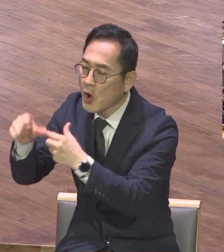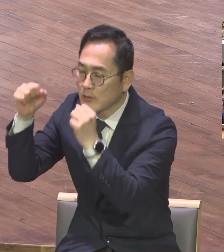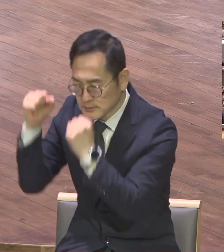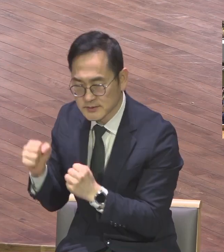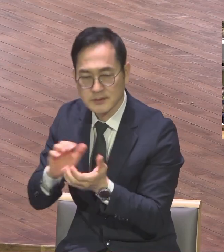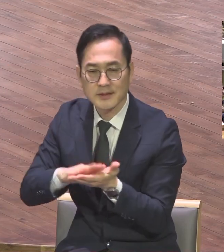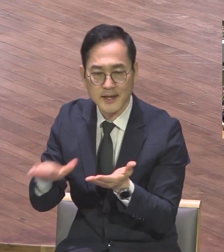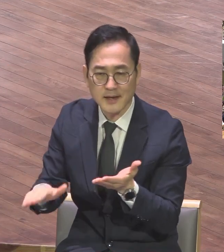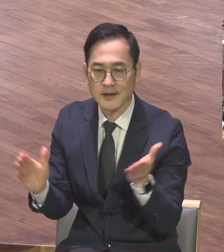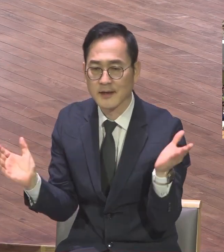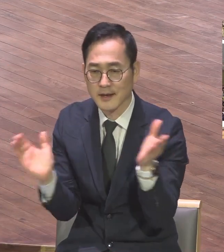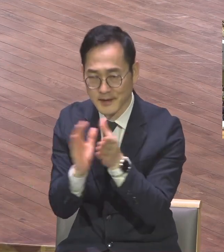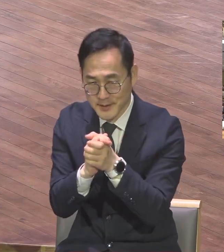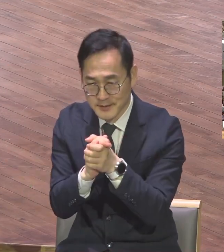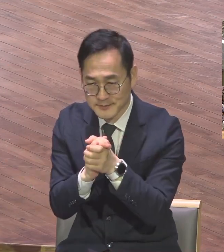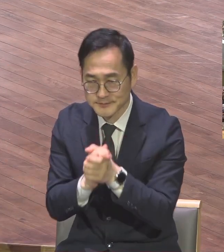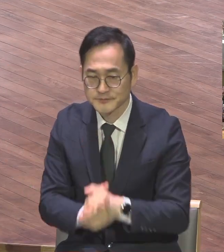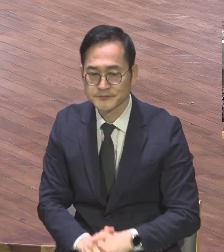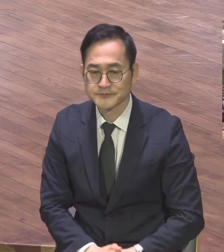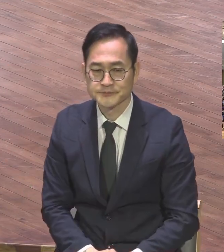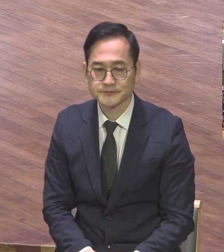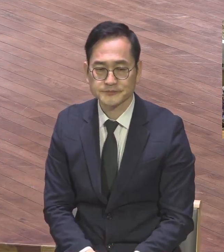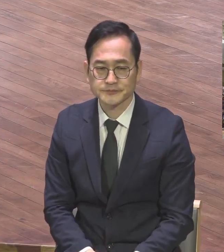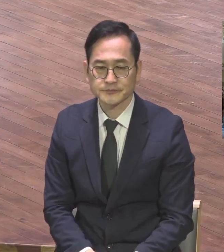있으니라. 아멘.